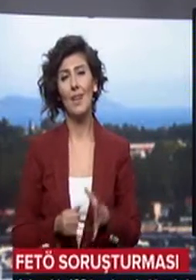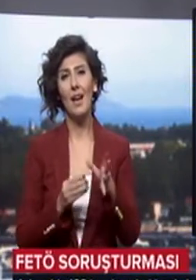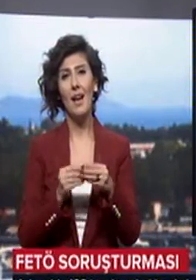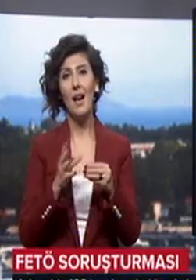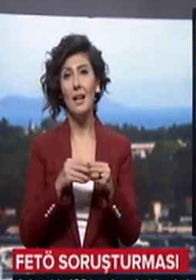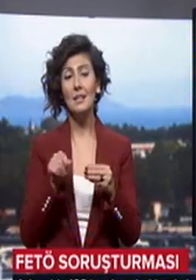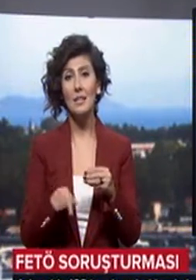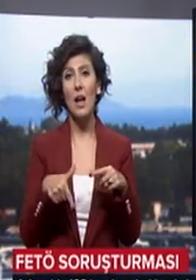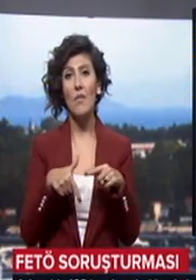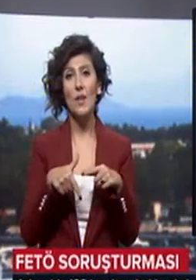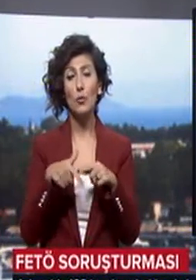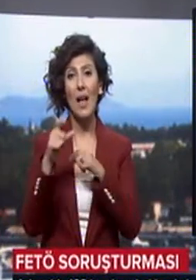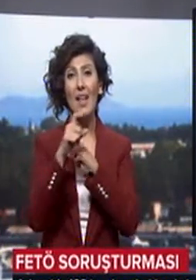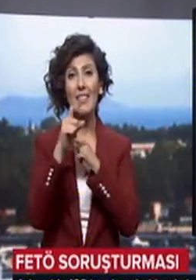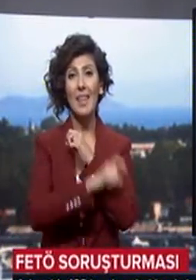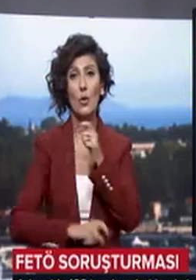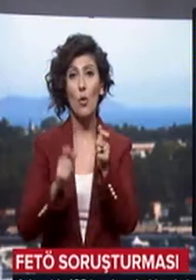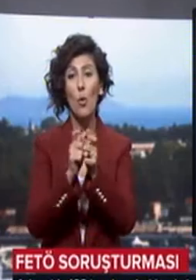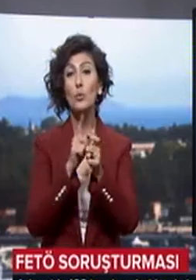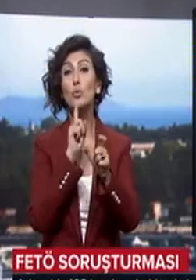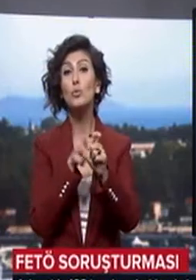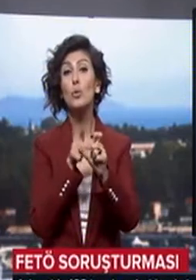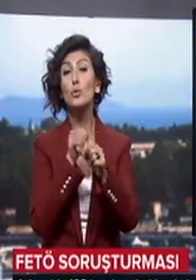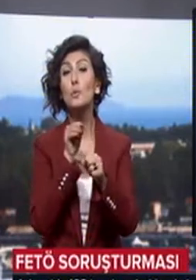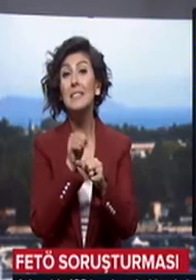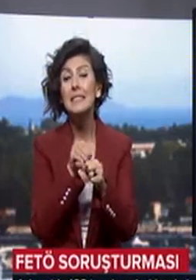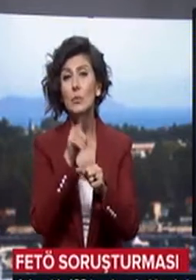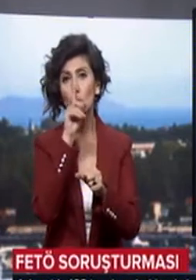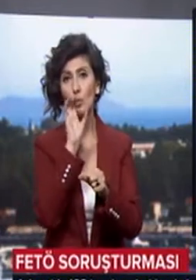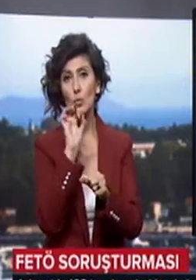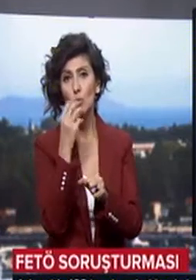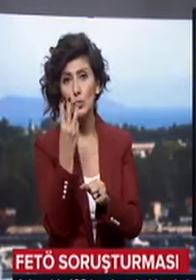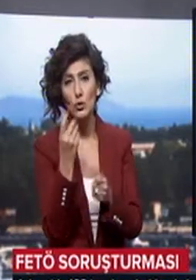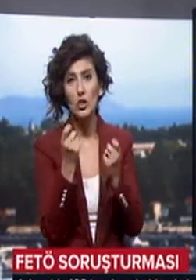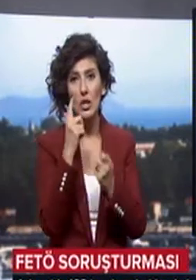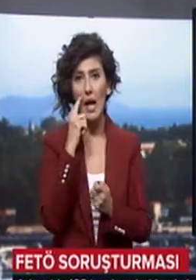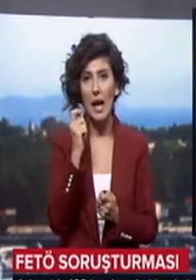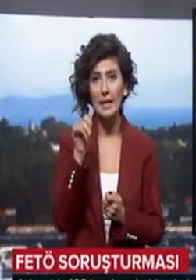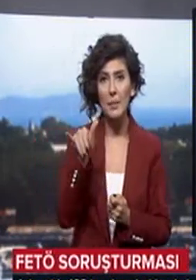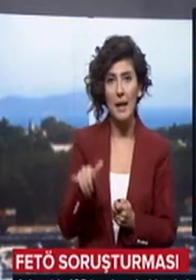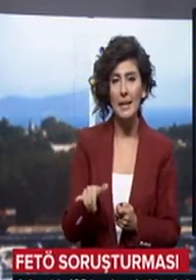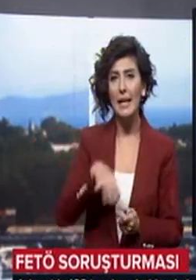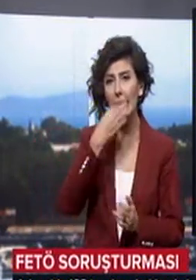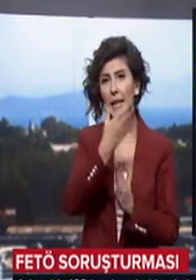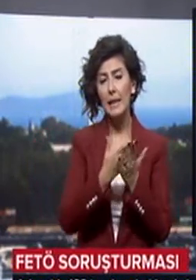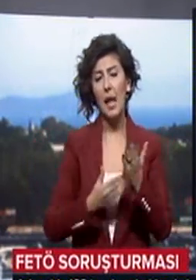Adana'da Fethullahçı terör örgütü soruşturması kapsamında 103 iş adamı hakkındaki iddianame